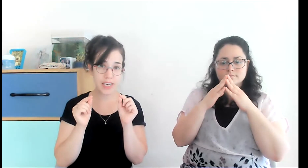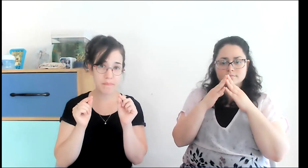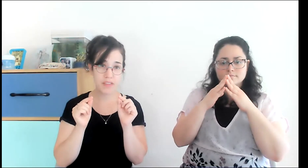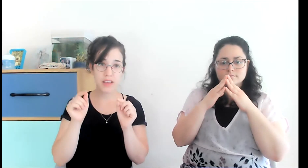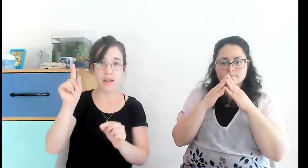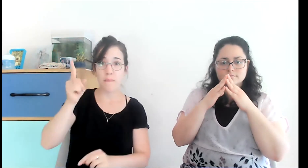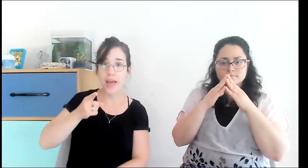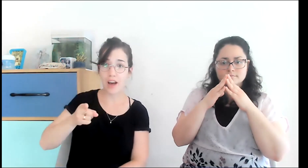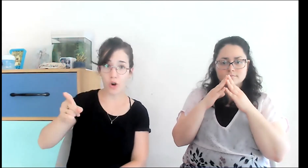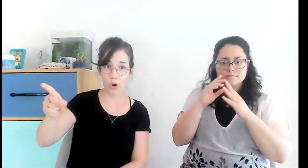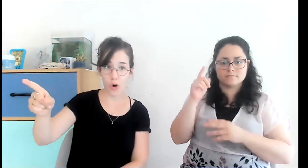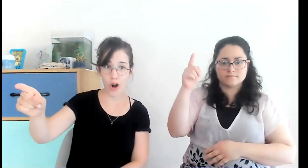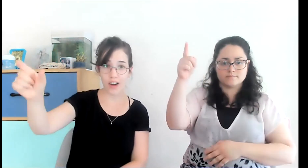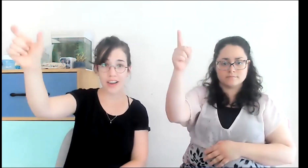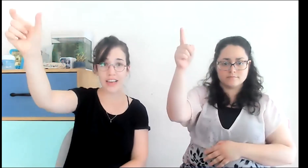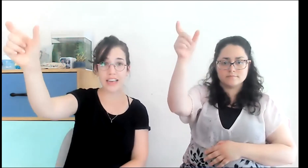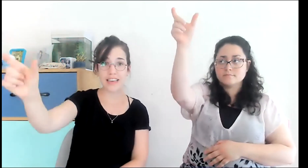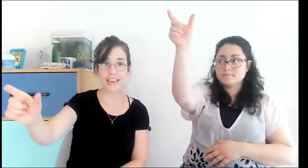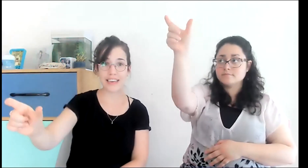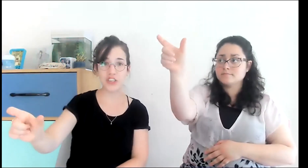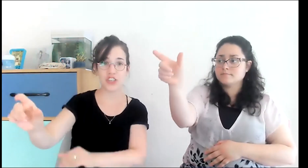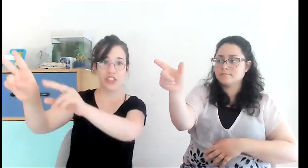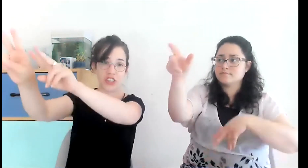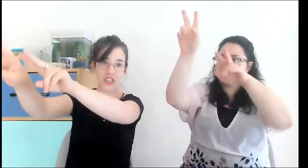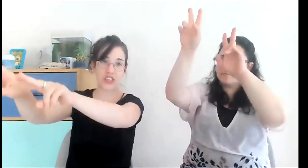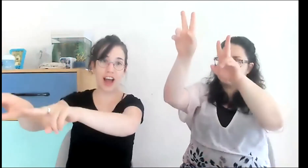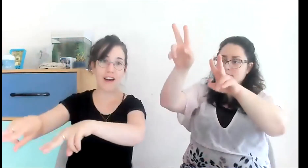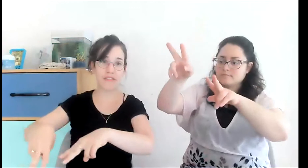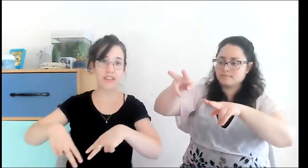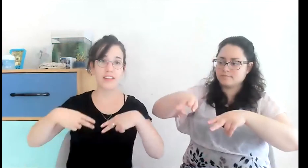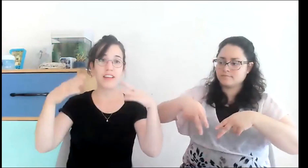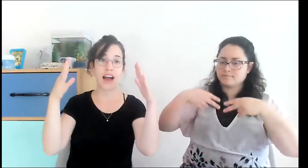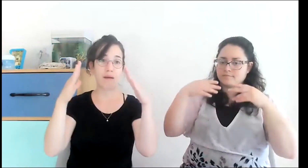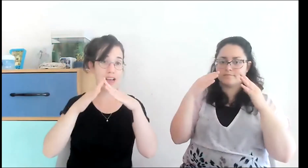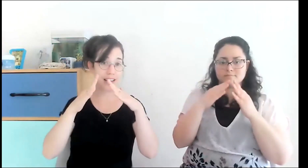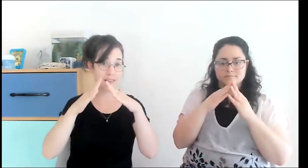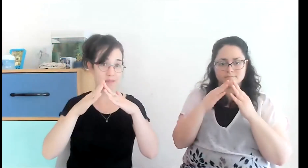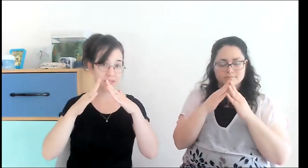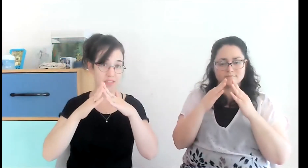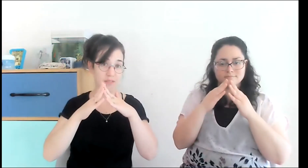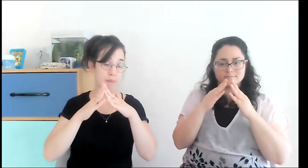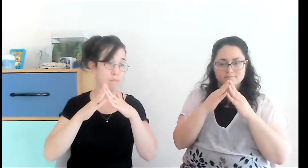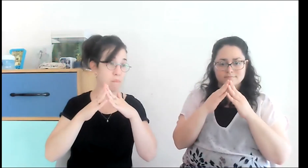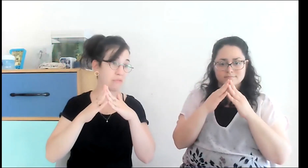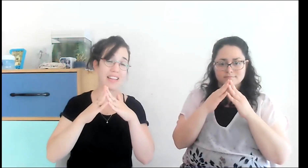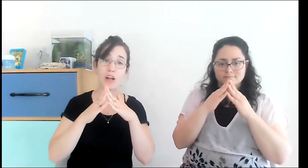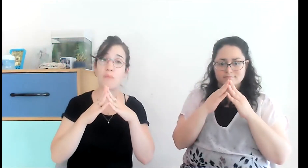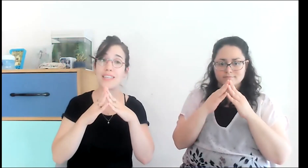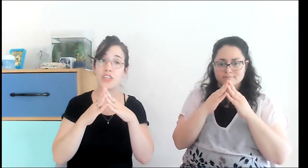סימנים? מרחוק איש שב הביתה. ובעברית אנחנו בעצם שרים